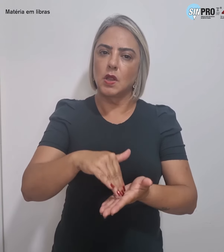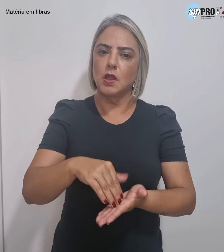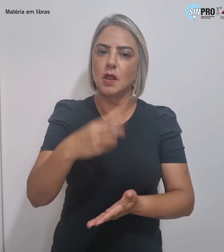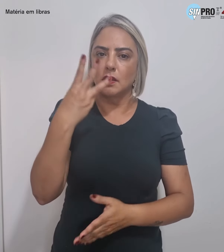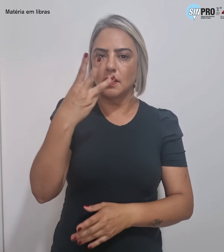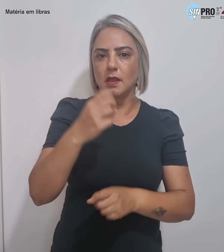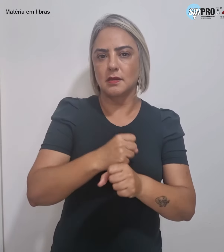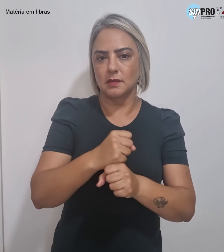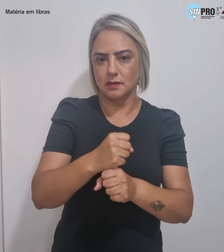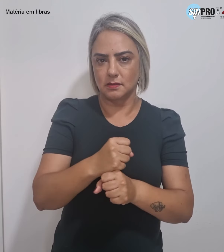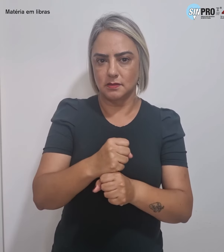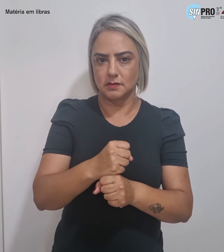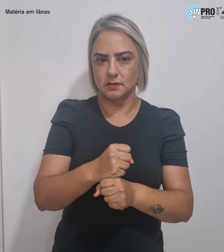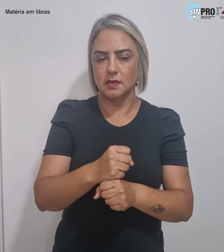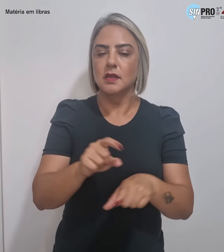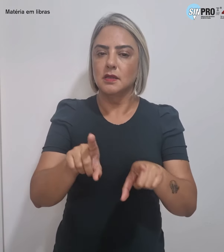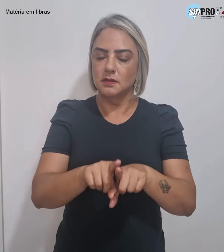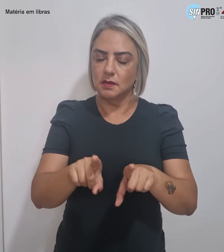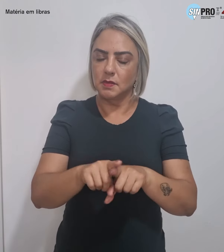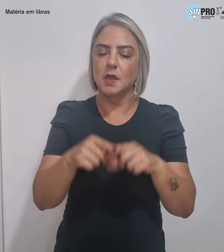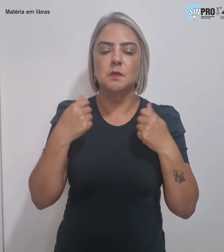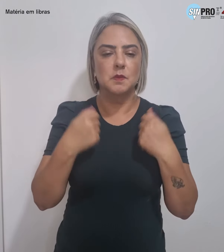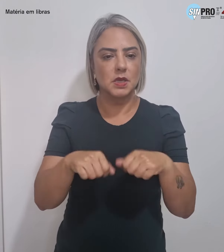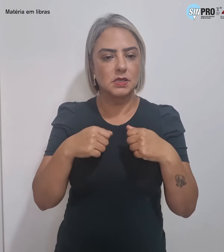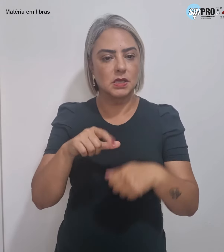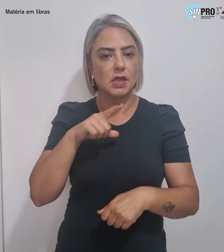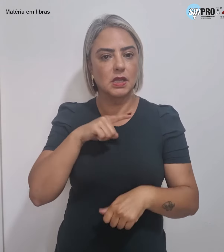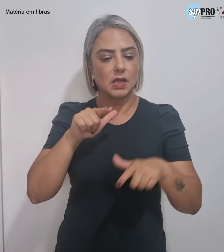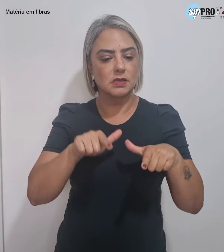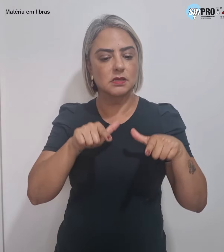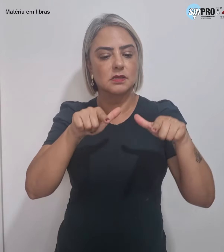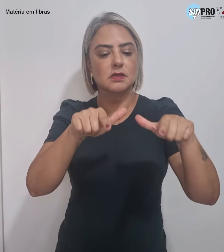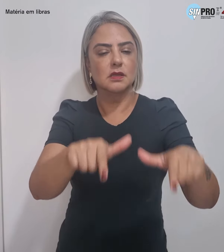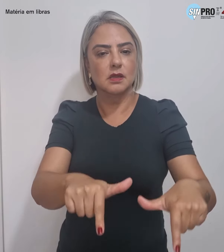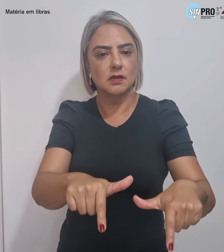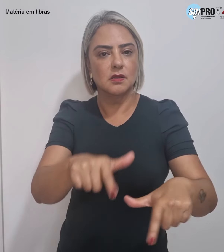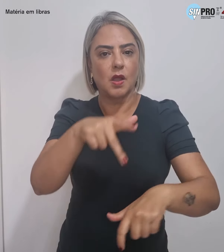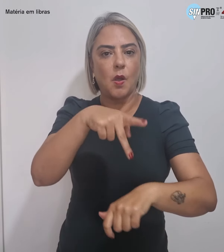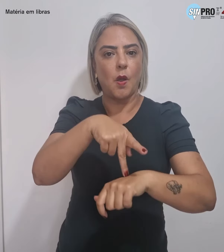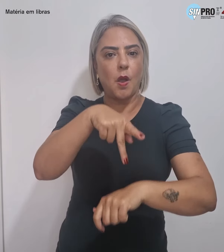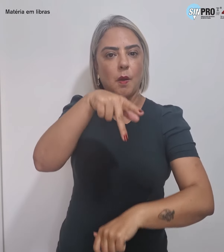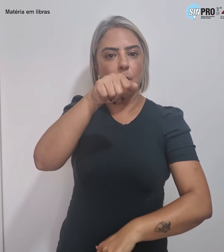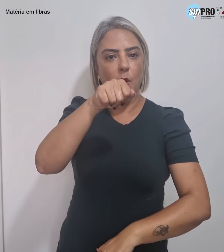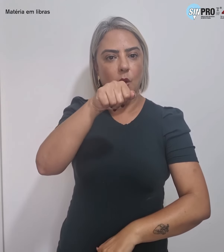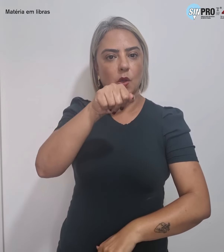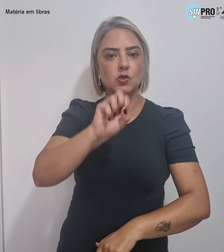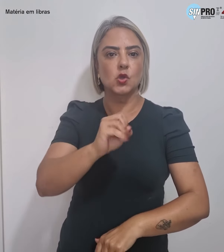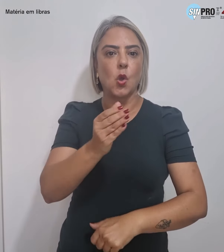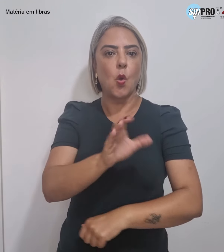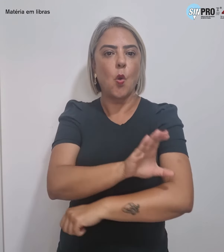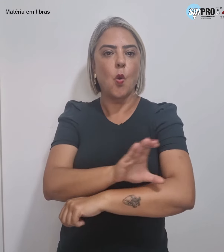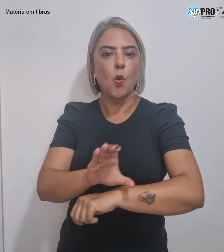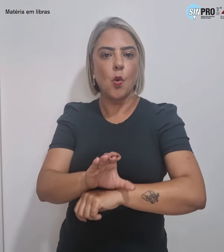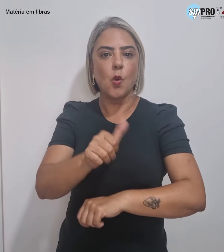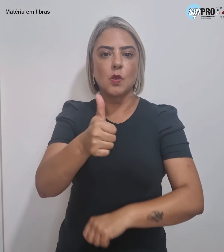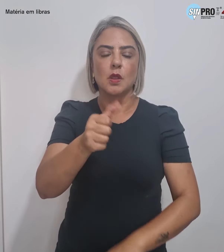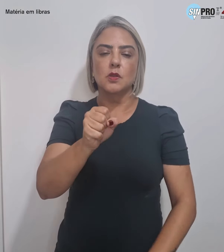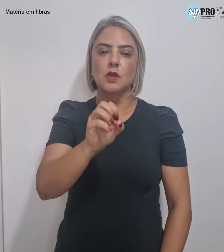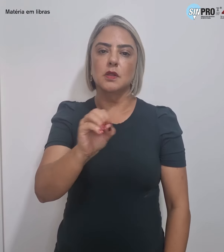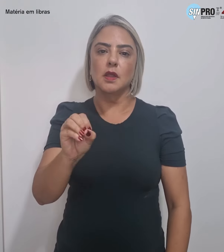3 anos. Também é preciso possuir certificado de pós-graduação ou cursos de 180 horas na